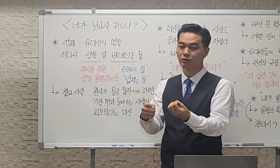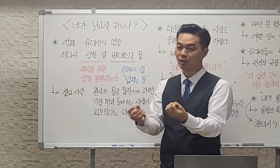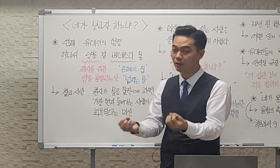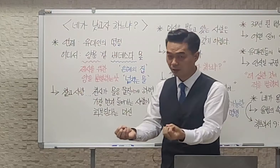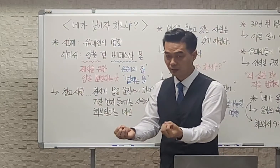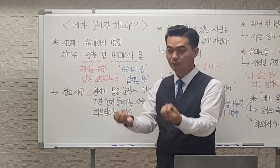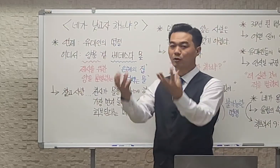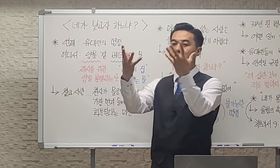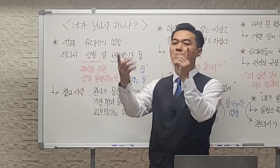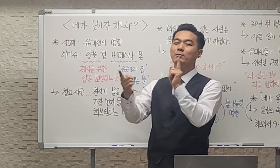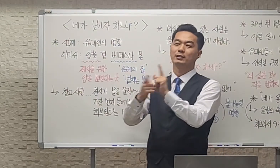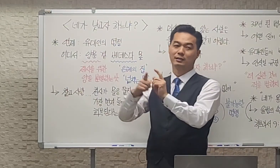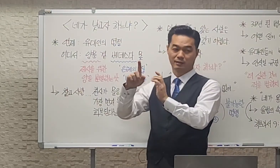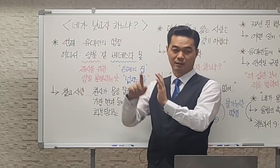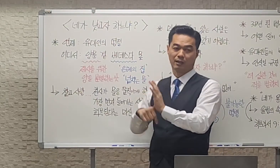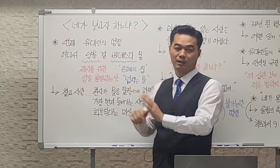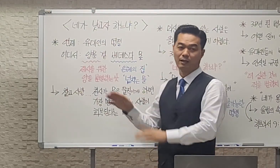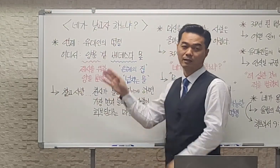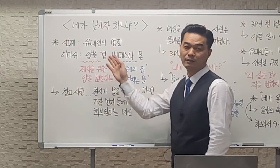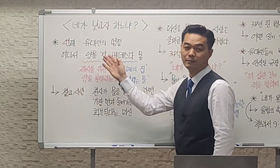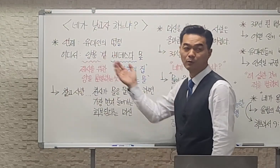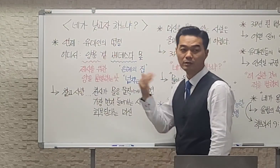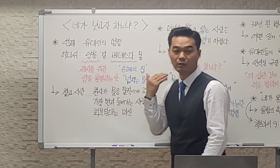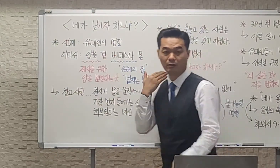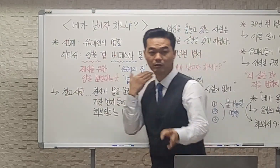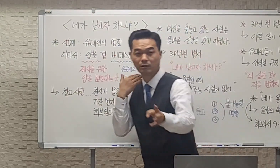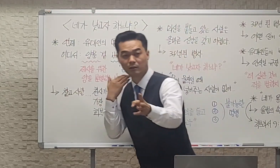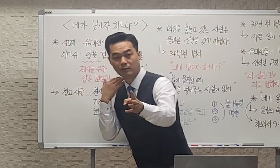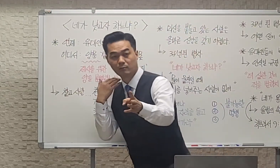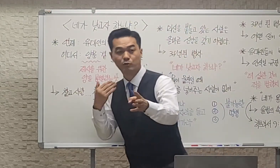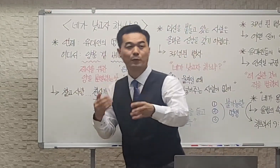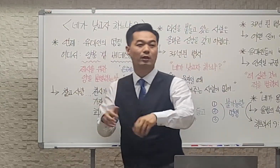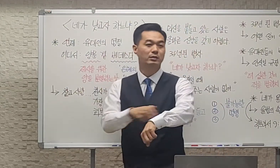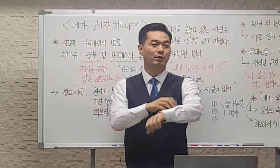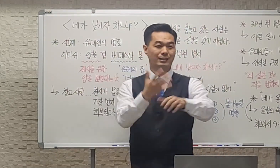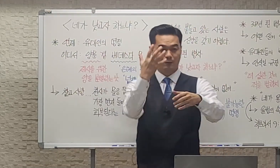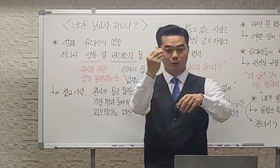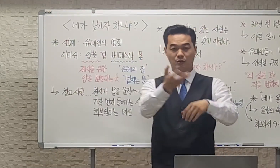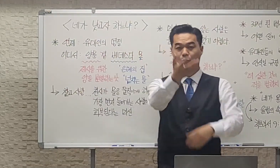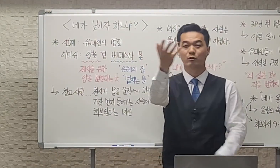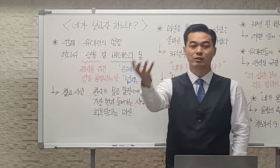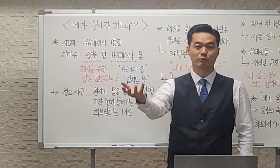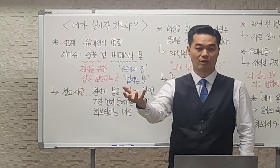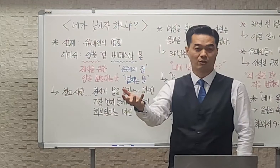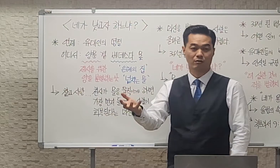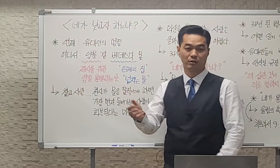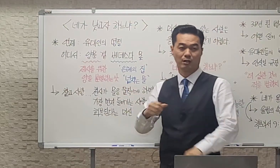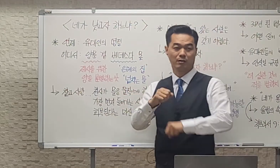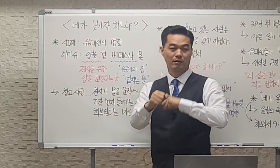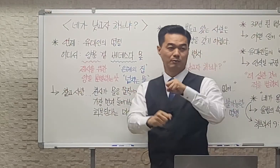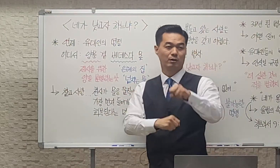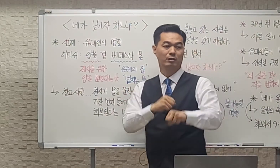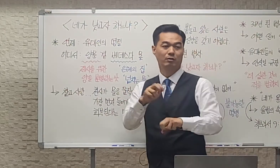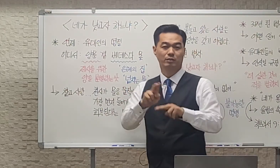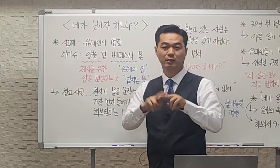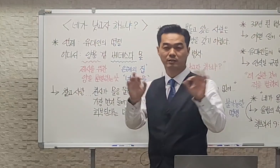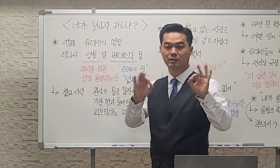있는데 명절을 맞았을 때 보이세요? 불편하시면 잘 보이는 대로 옮기시면 돼요. 네, 편한 대로 자리를